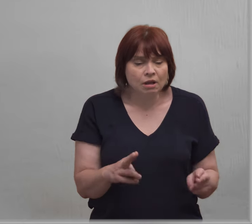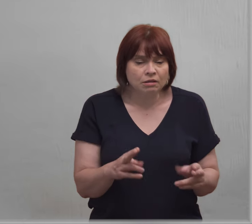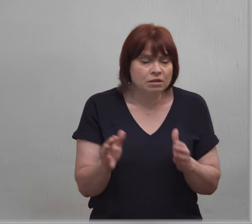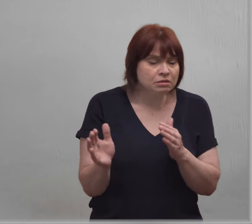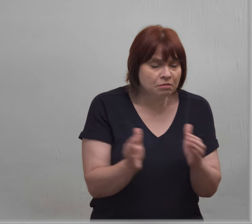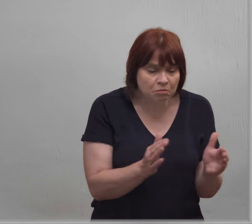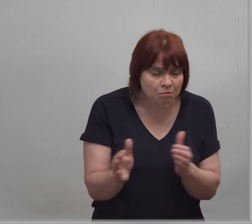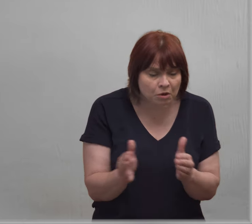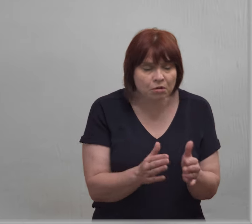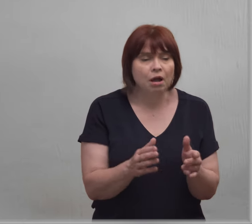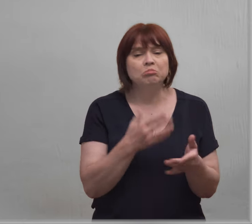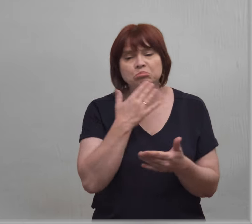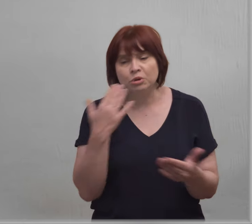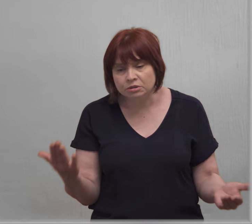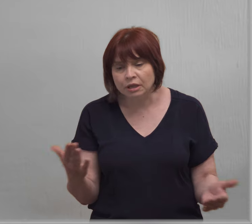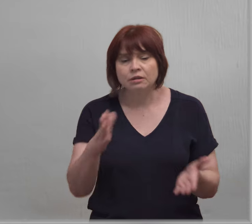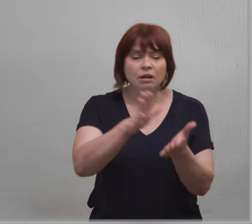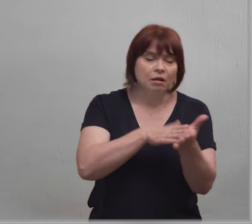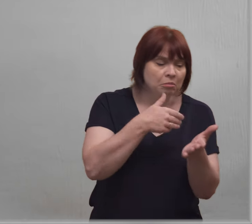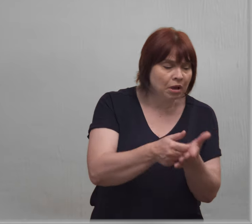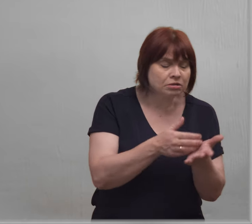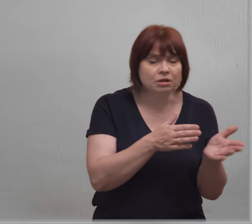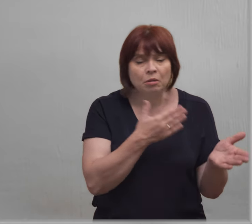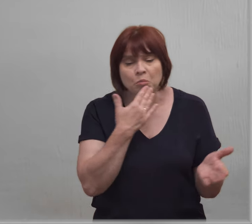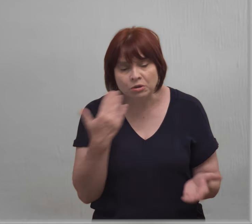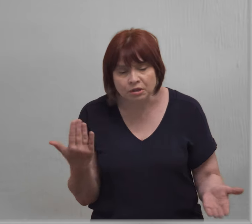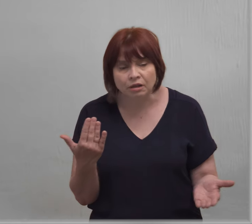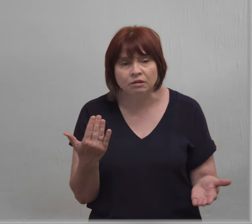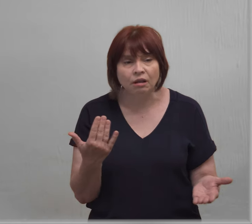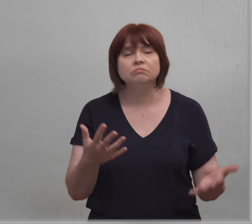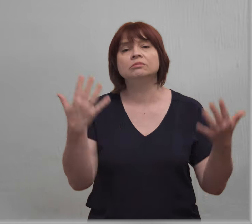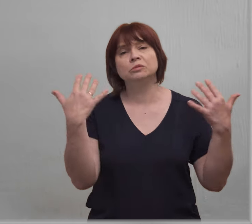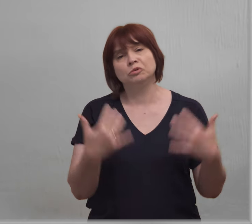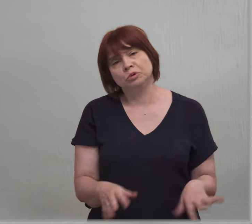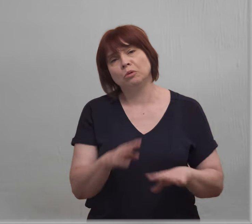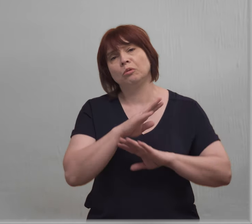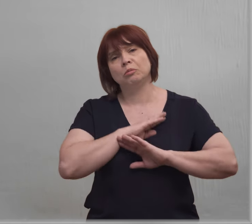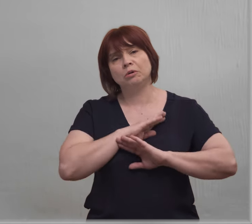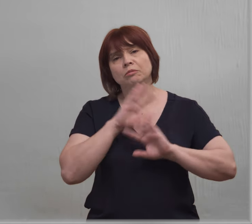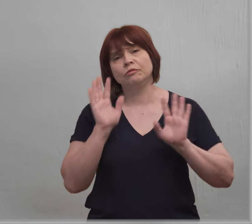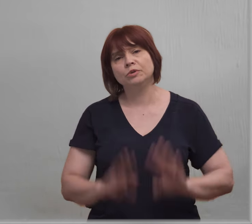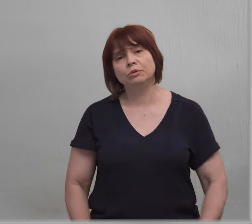Сейчас я это сделаю, и все. Она прям так и говорит, умрем.